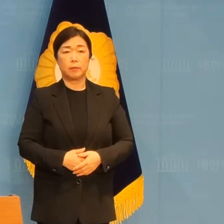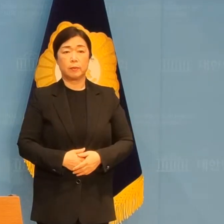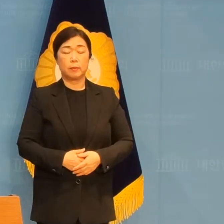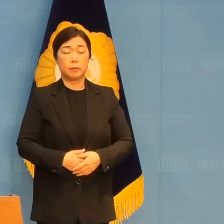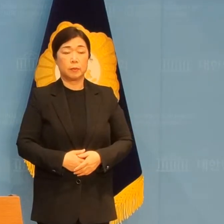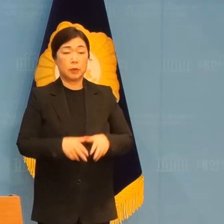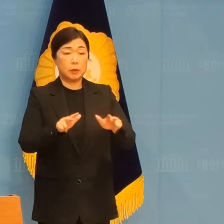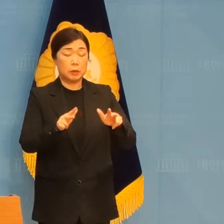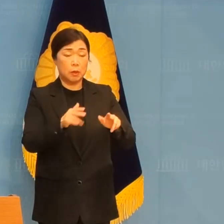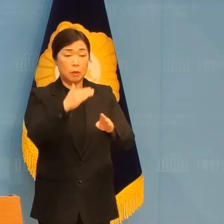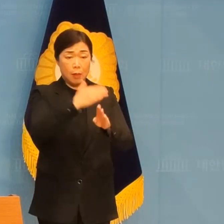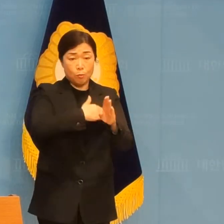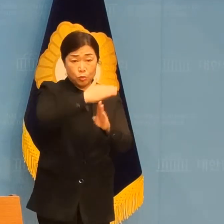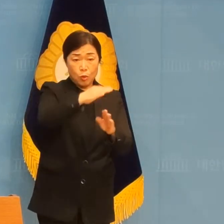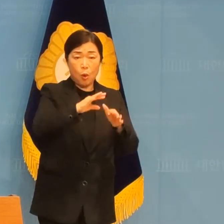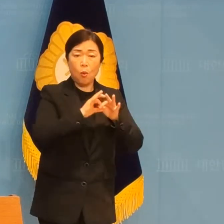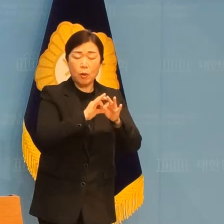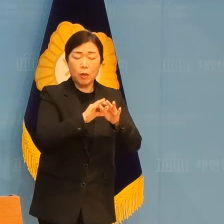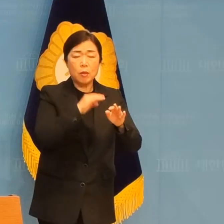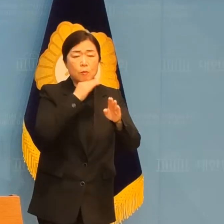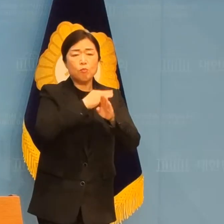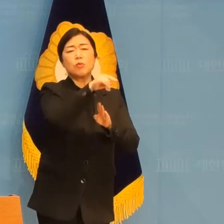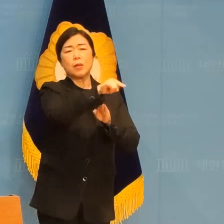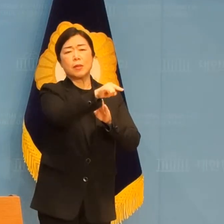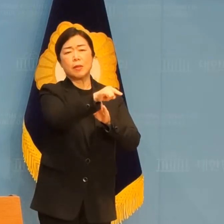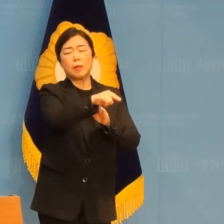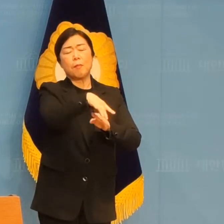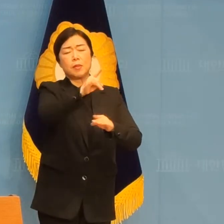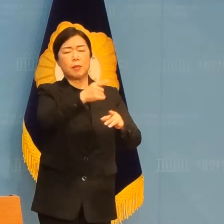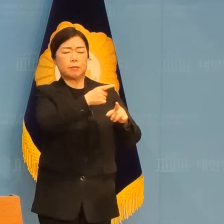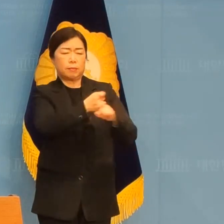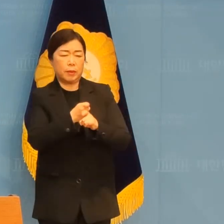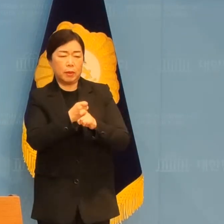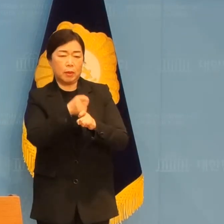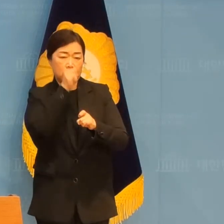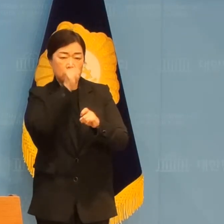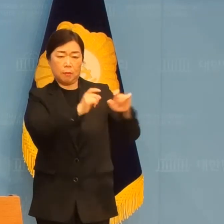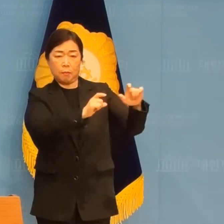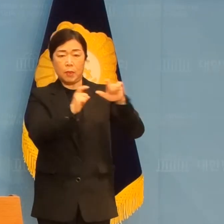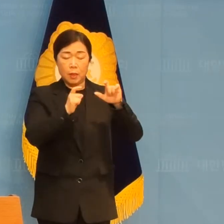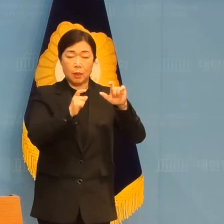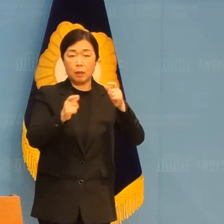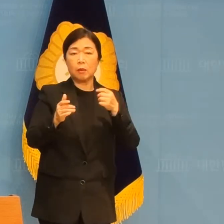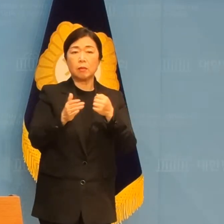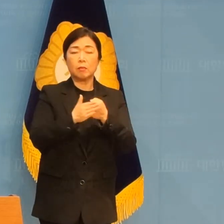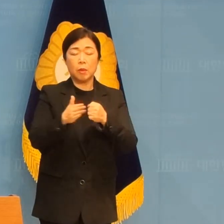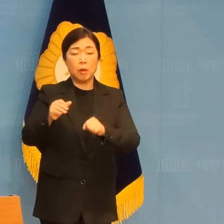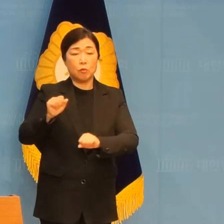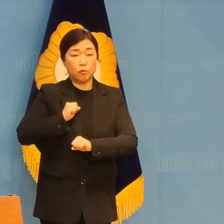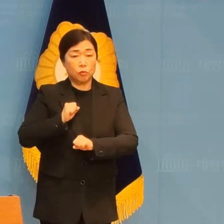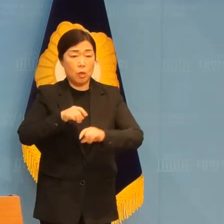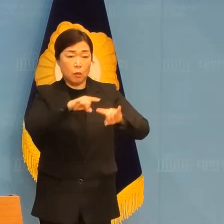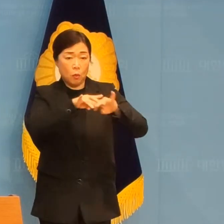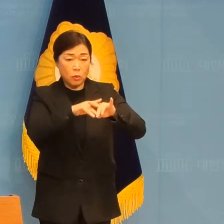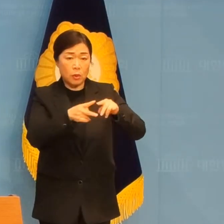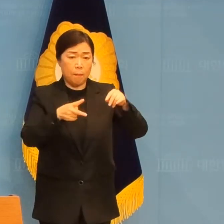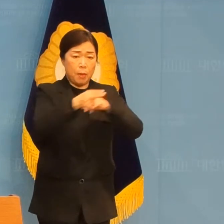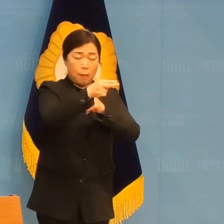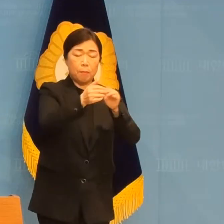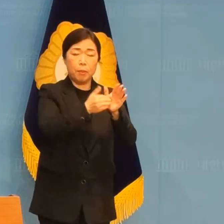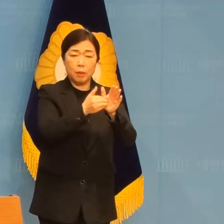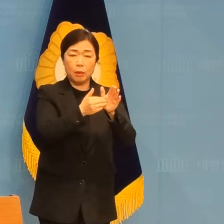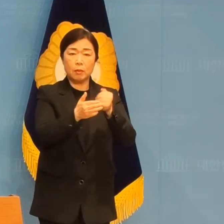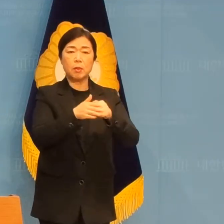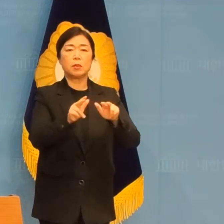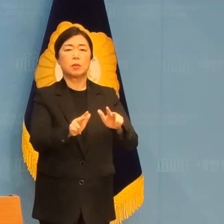현재 남북 관계는 북한이 적대적 두 국가 관계를 공식화하고 군 통신선이 단절되는 등